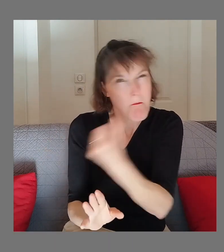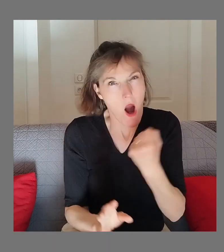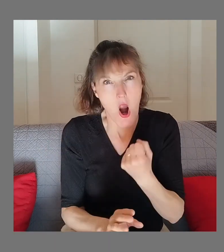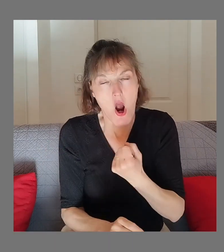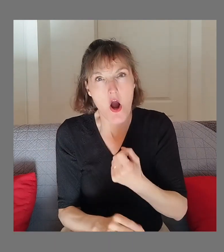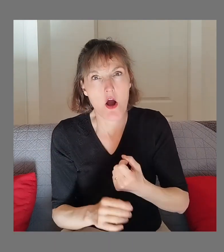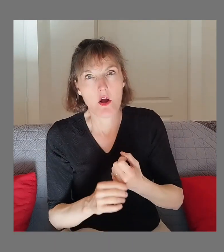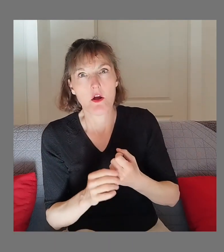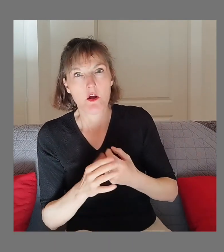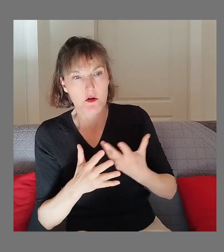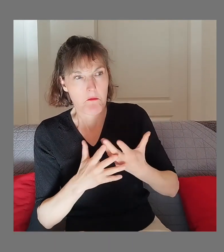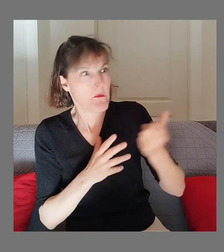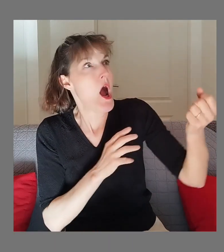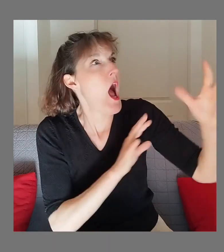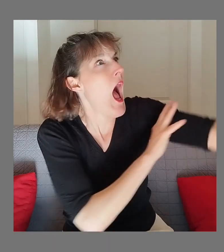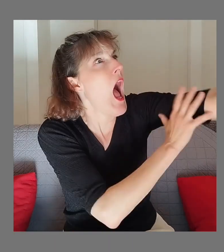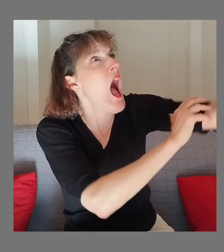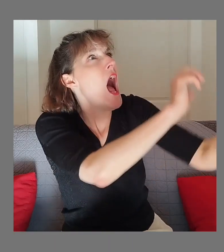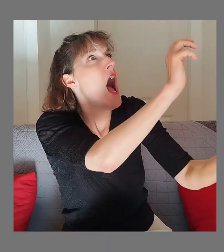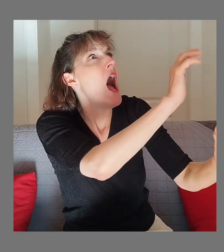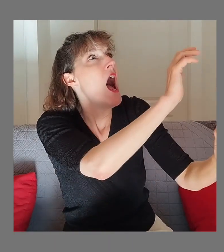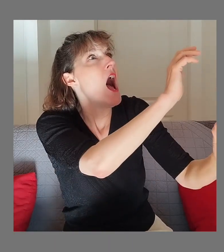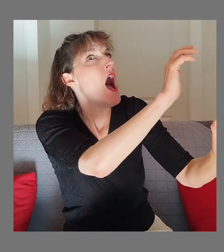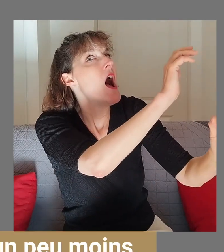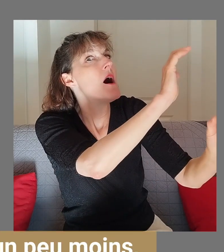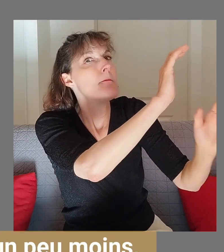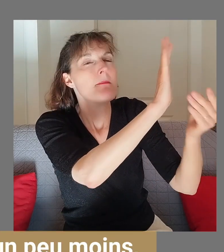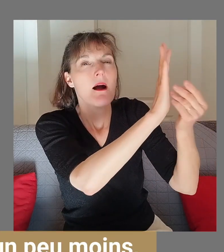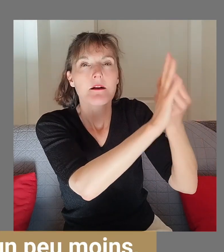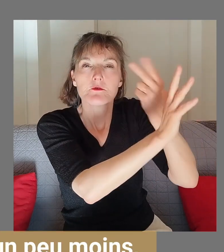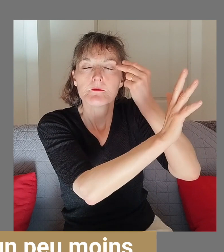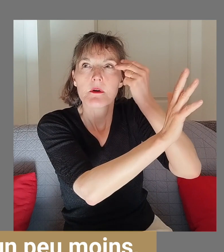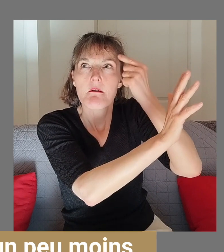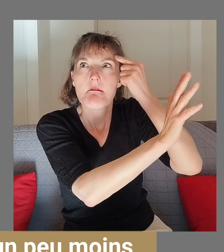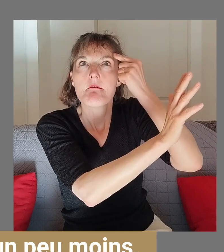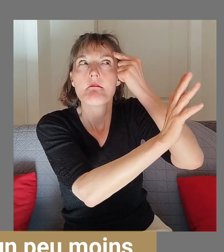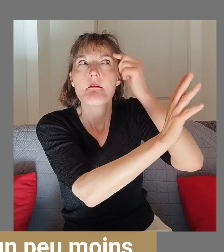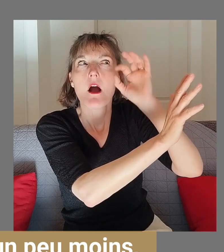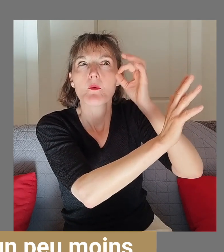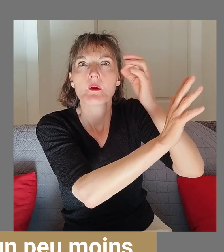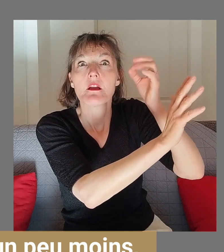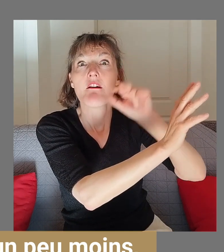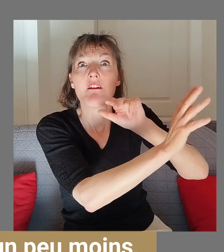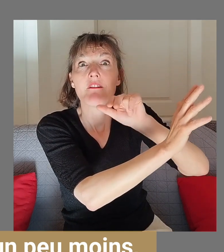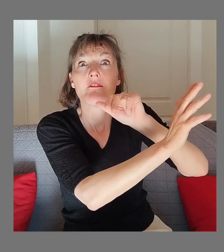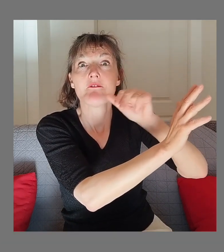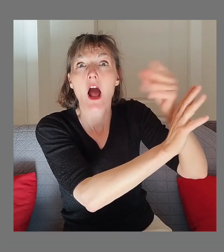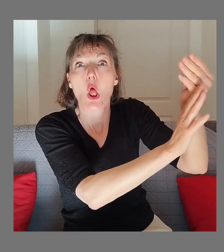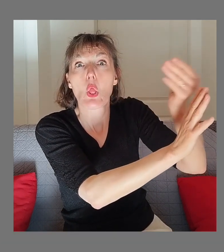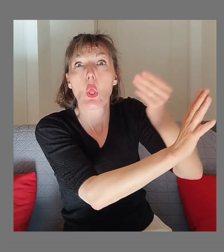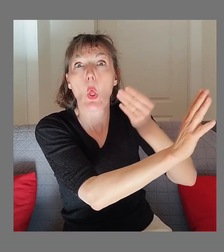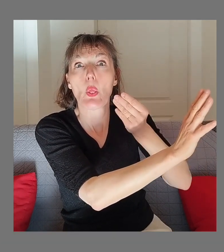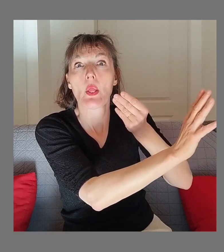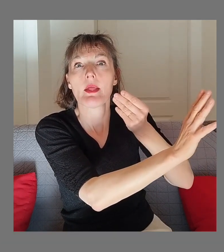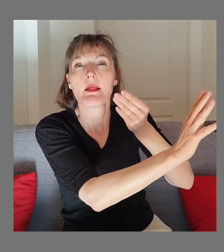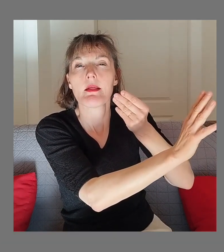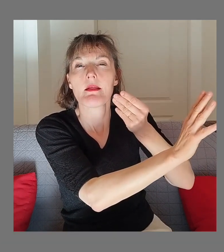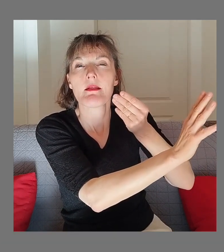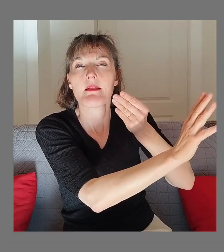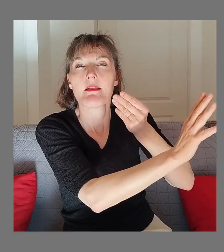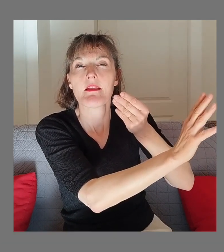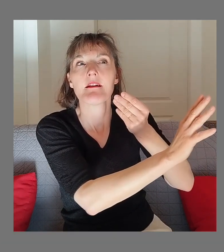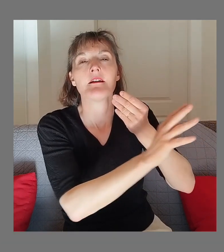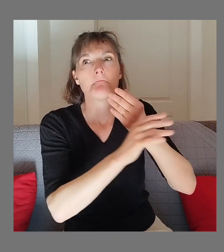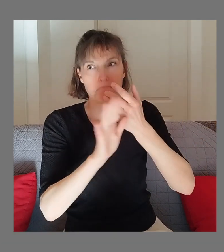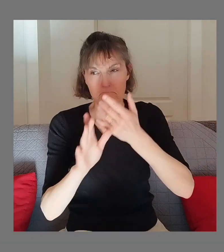couteau. Et là, Marie s'énerve un peu moins, puis elle comprend qu'elle va bientôt me le rendre de toute manière.